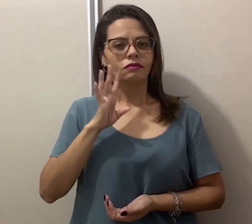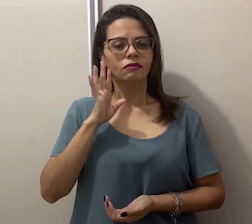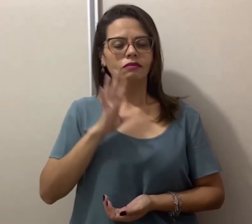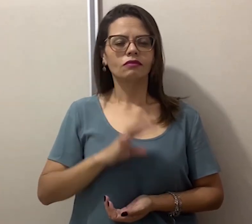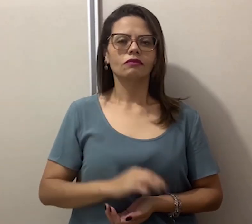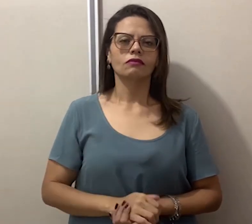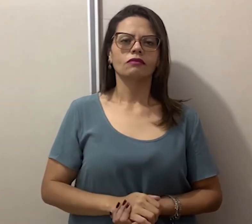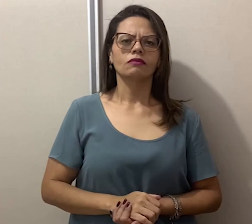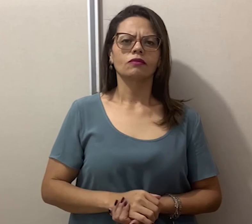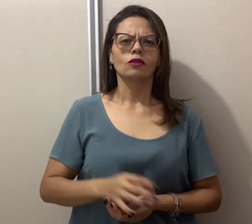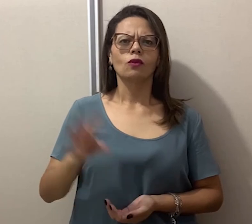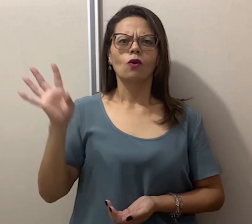Legal.